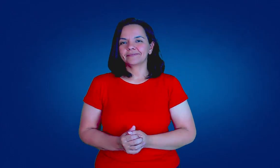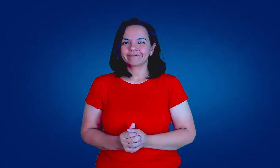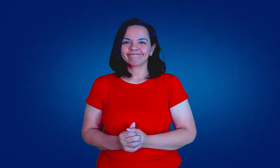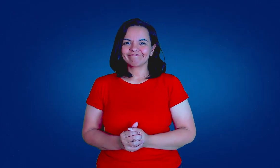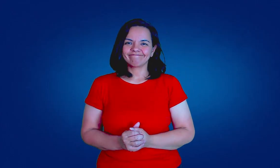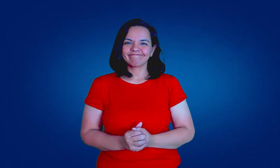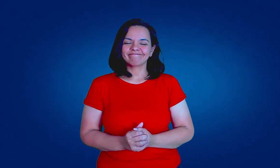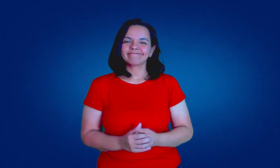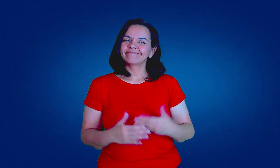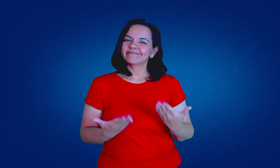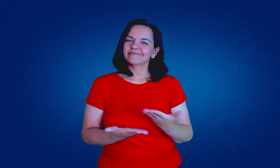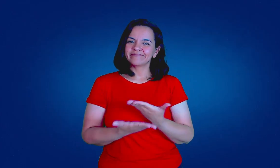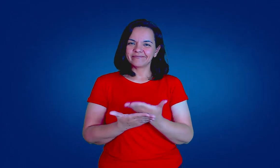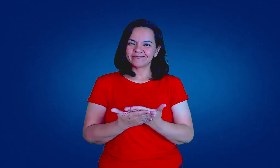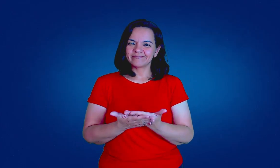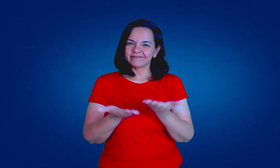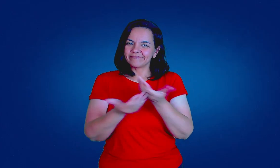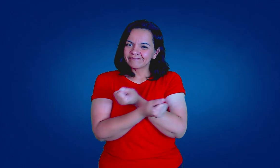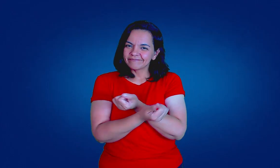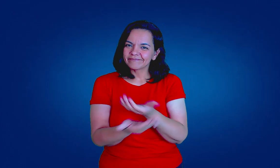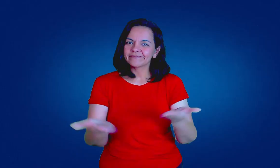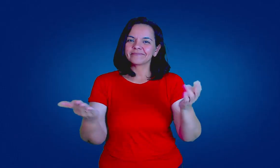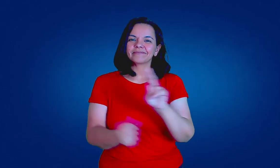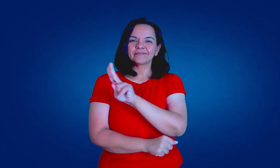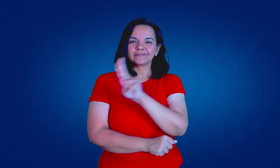De termos atenção a tudo que o profeta nos ensina.